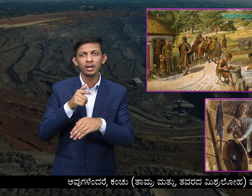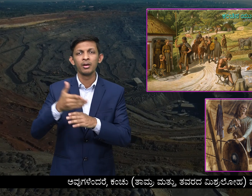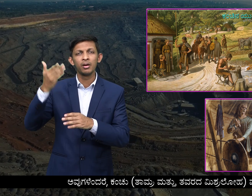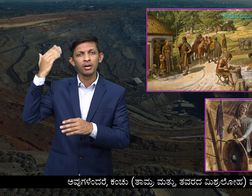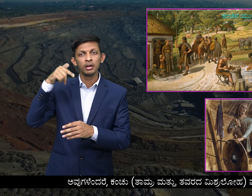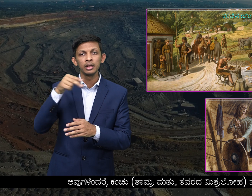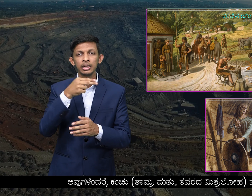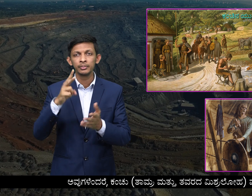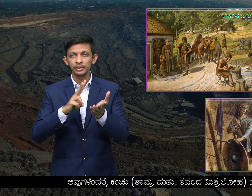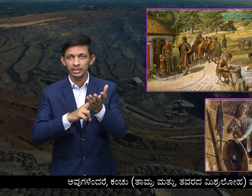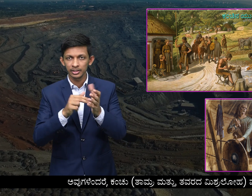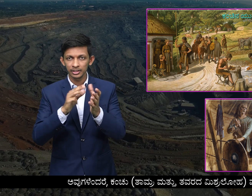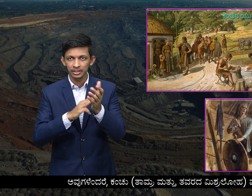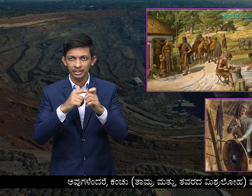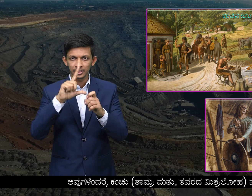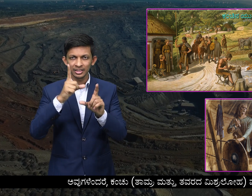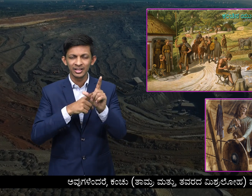ಕಬ್ಬಿಣ.